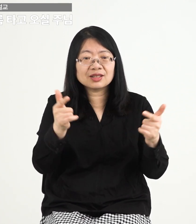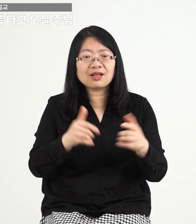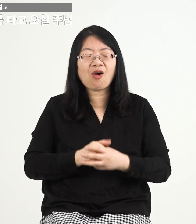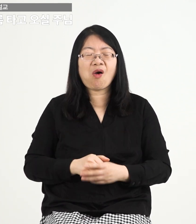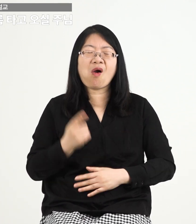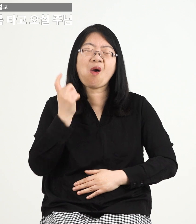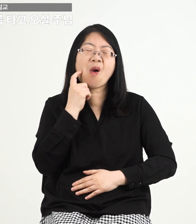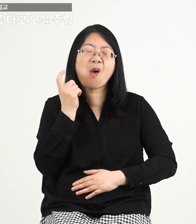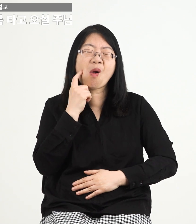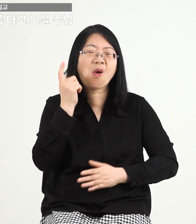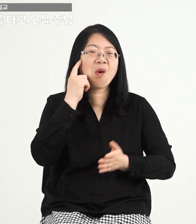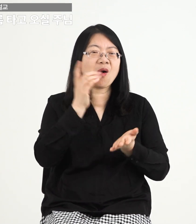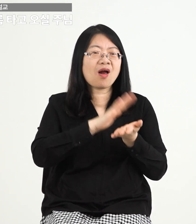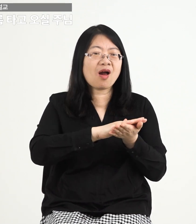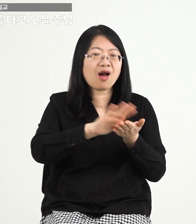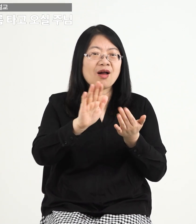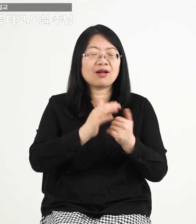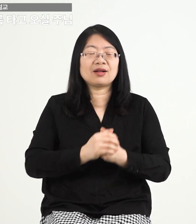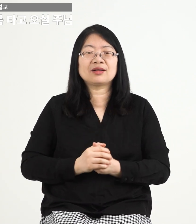가짜 평화죠.